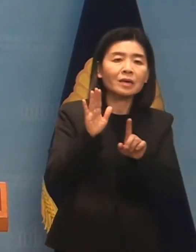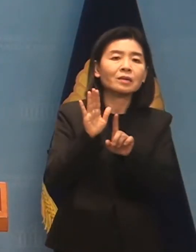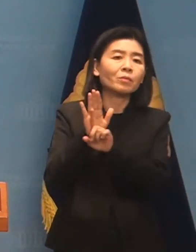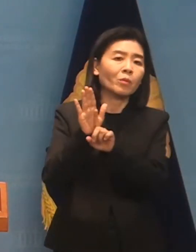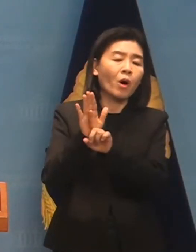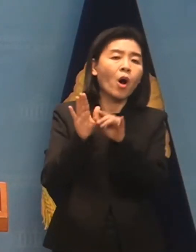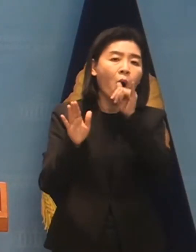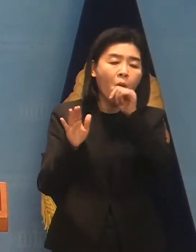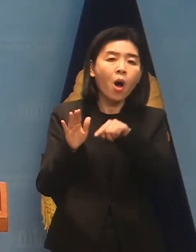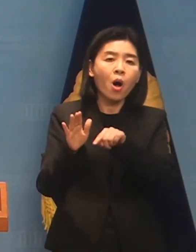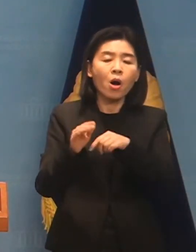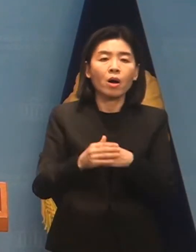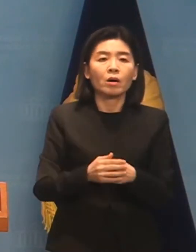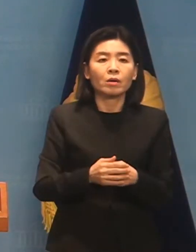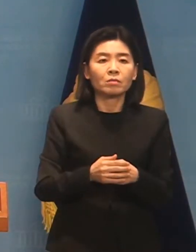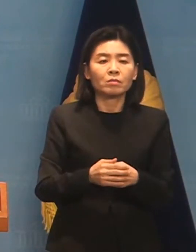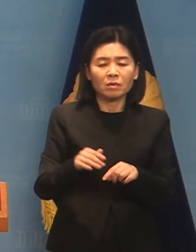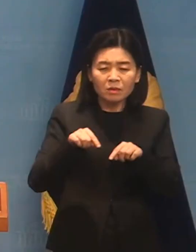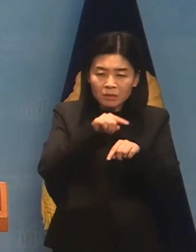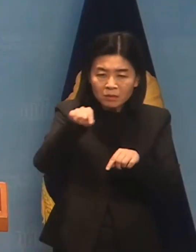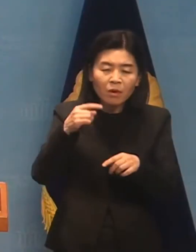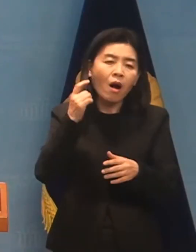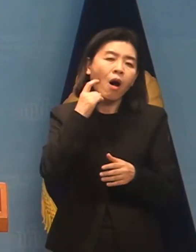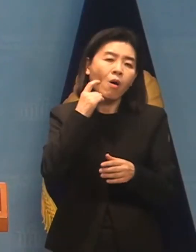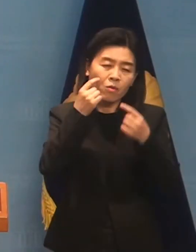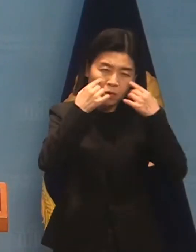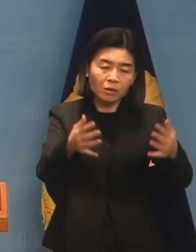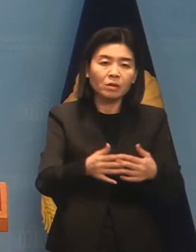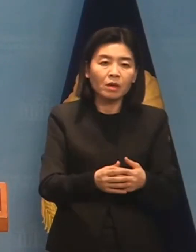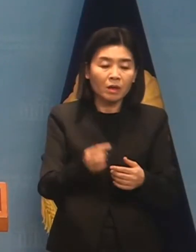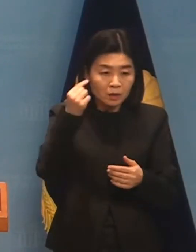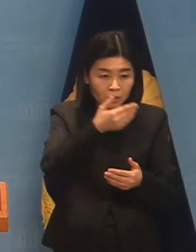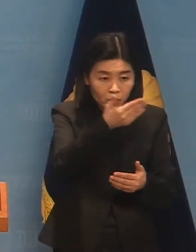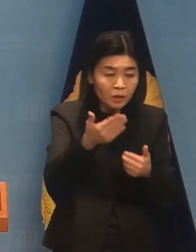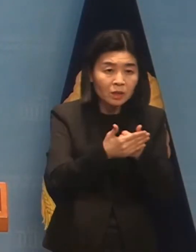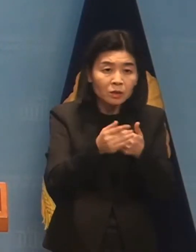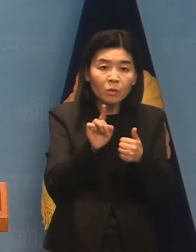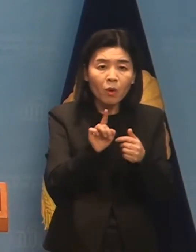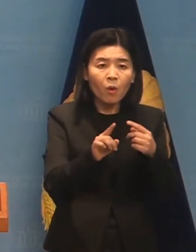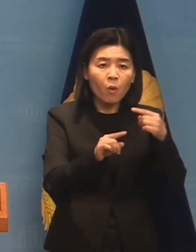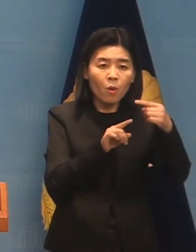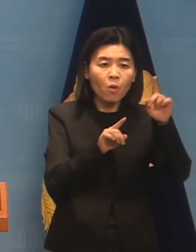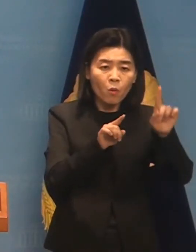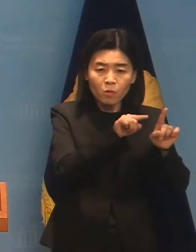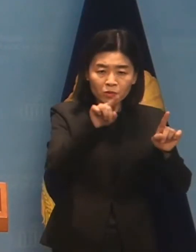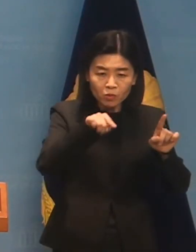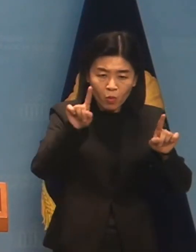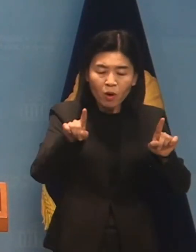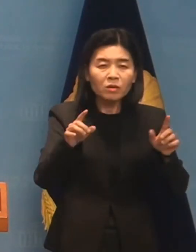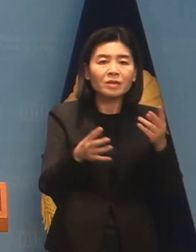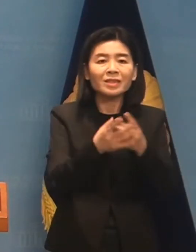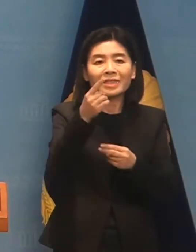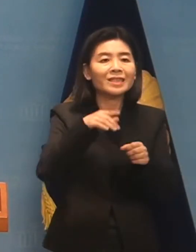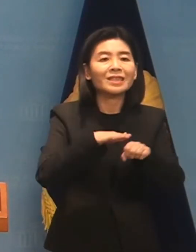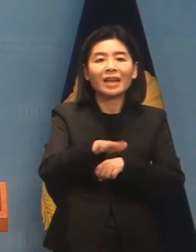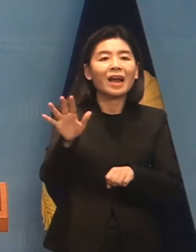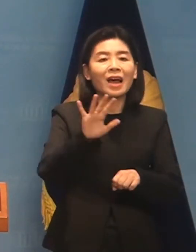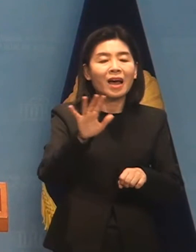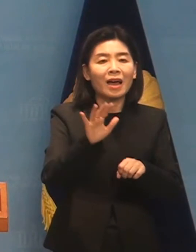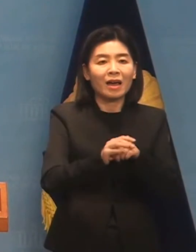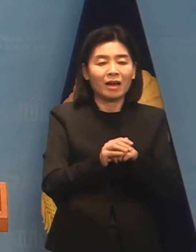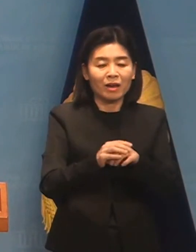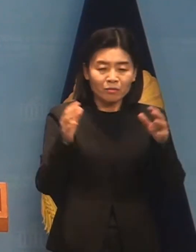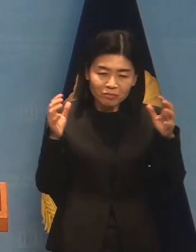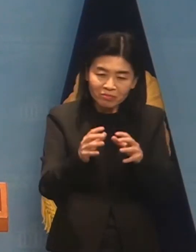보도입니다. 이는 명백한 허위사실입니다. 여론조사 지지율은 단순히 1+1, 2가 아닙니다. 지지율 단순 확산을